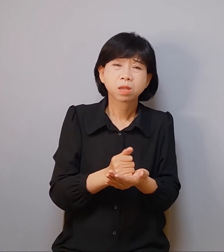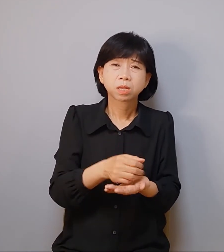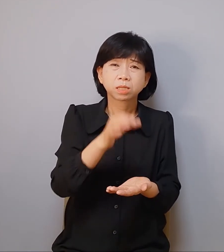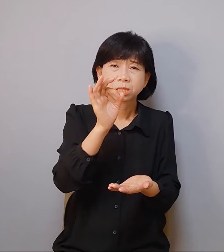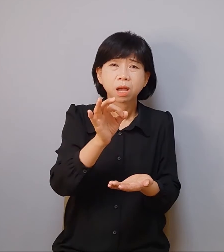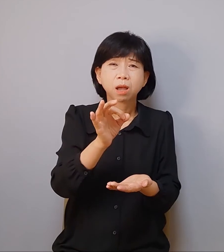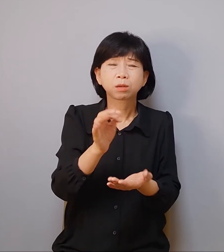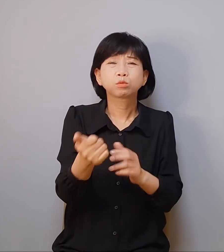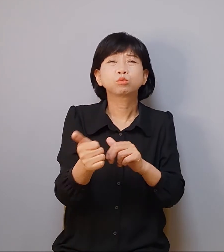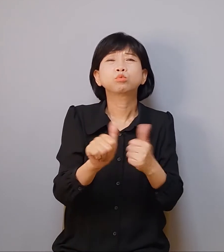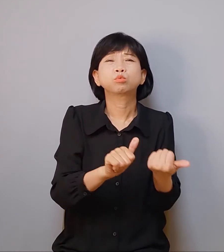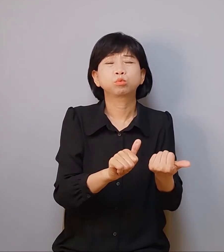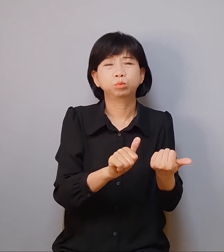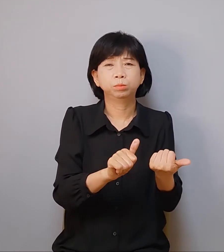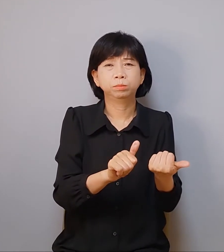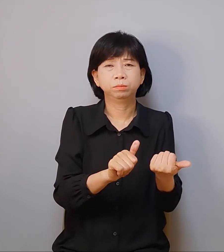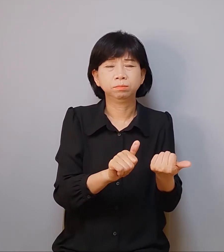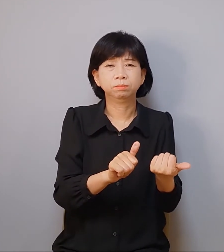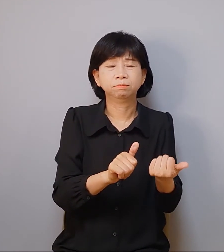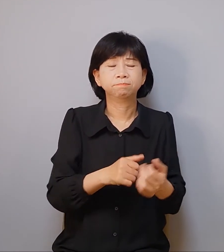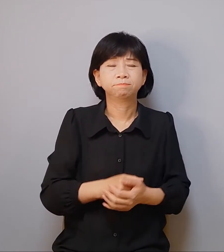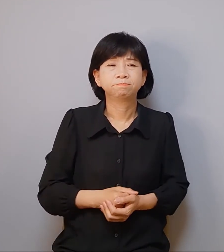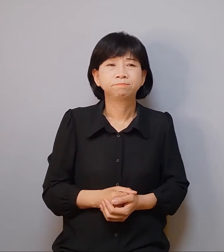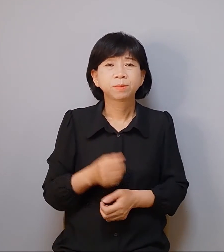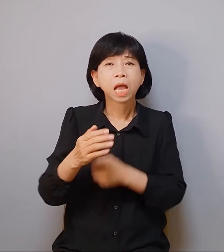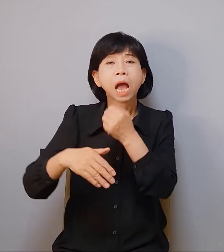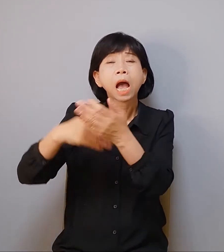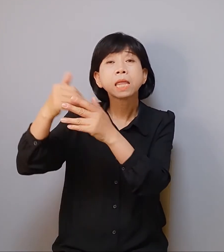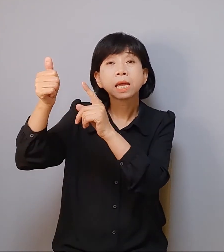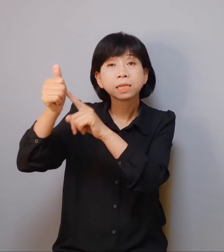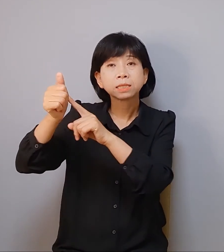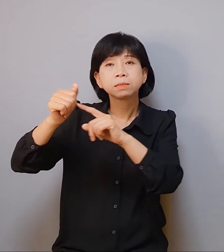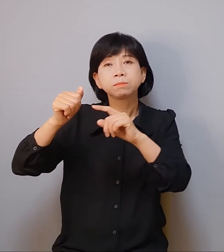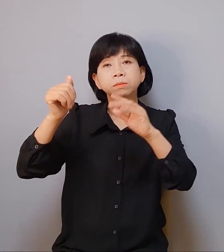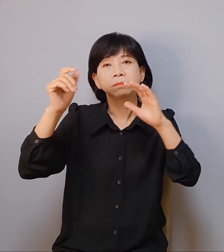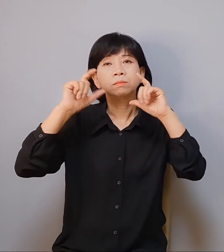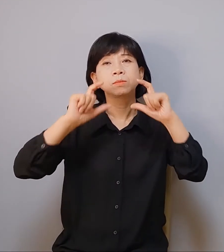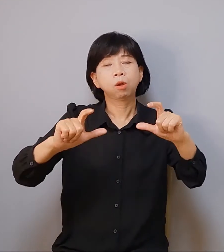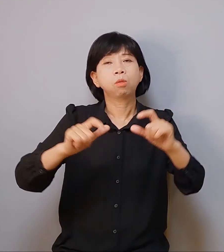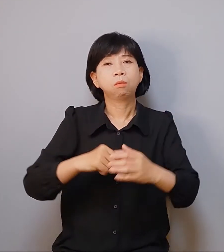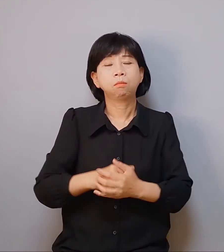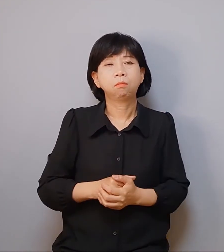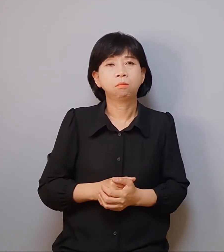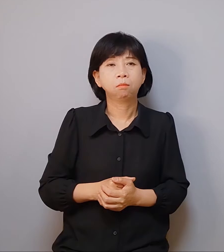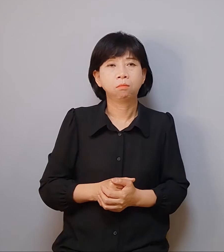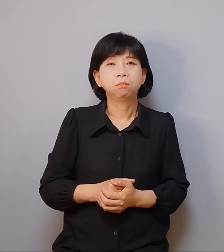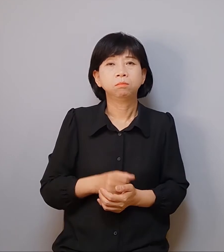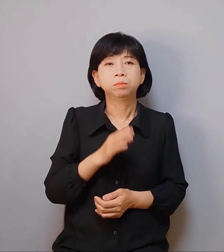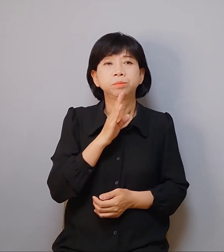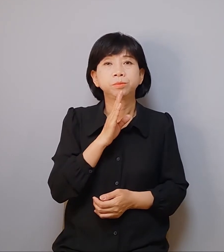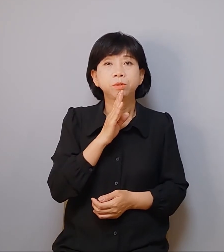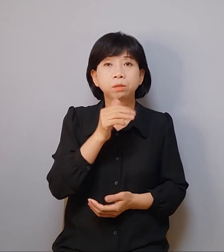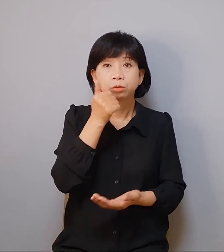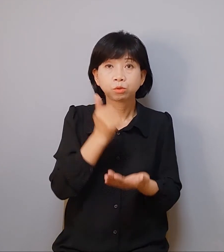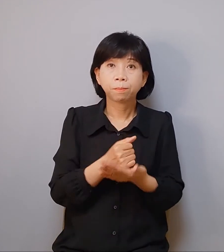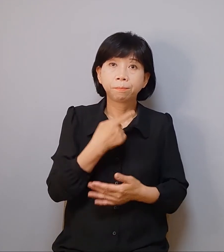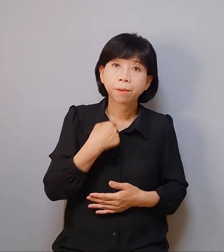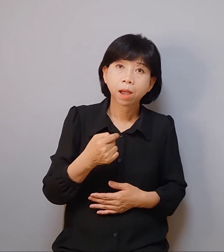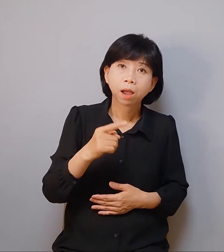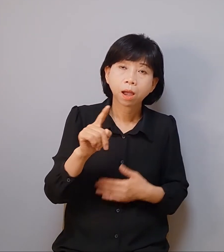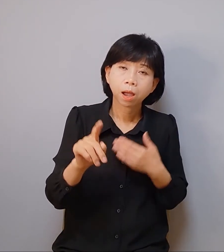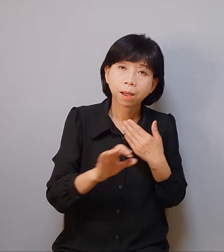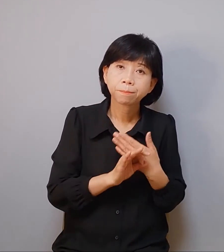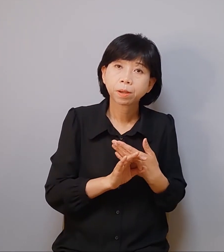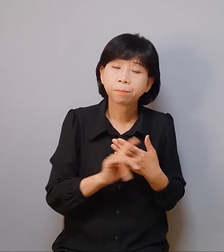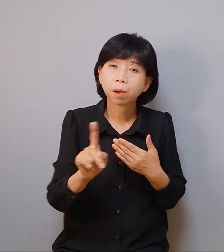사망이요 말씀합니다. 이건 하나님의 선언이에요. 그럴 수밖에 없어요. 죄를 지으면 죽는다,